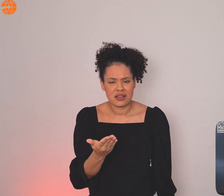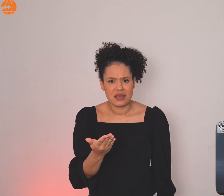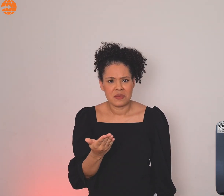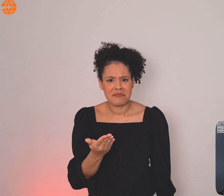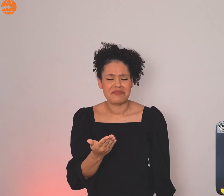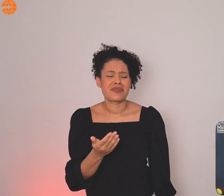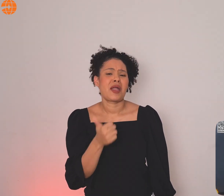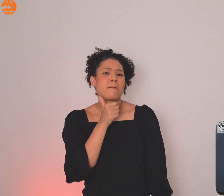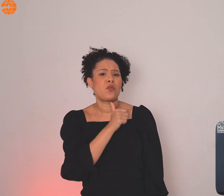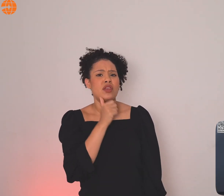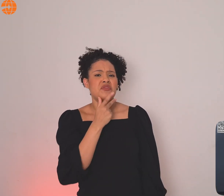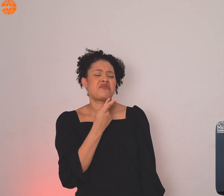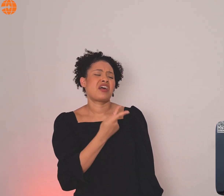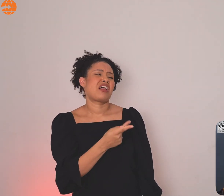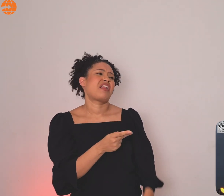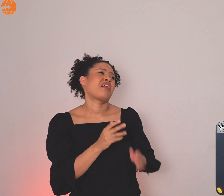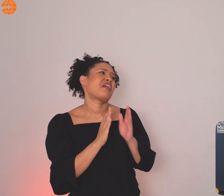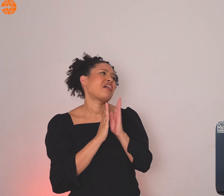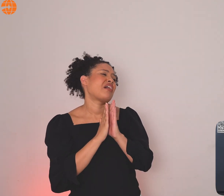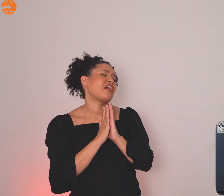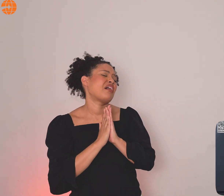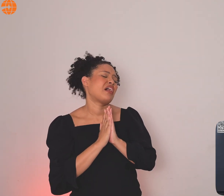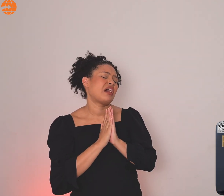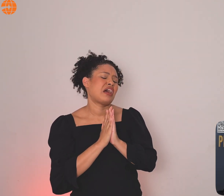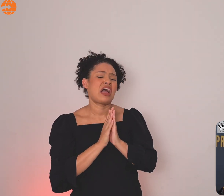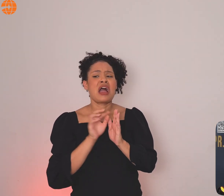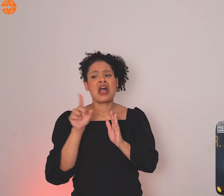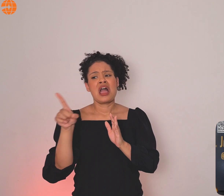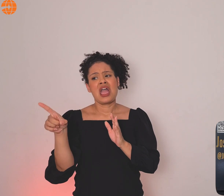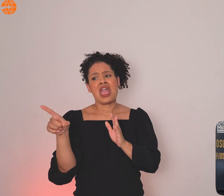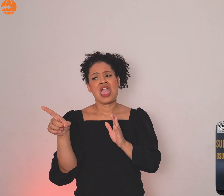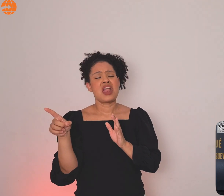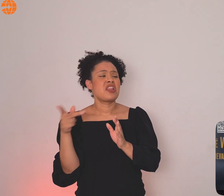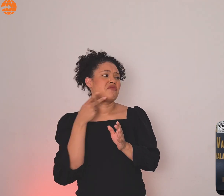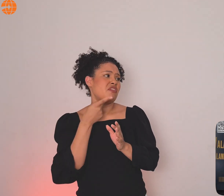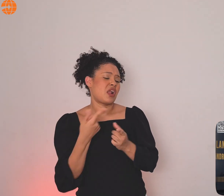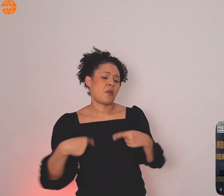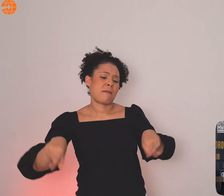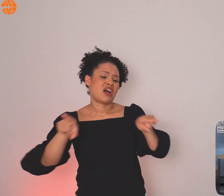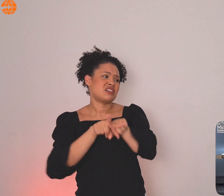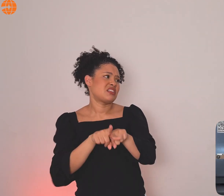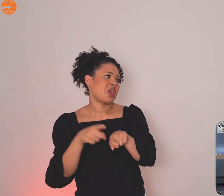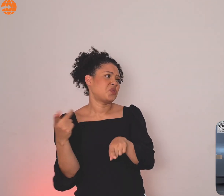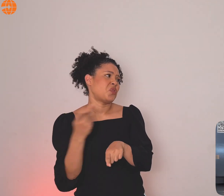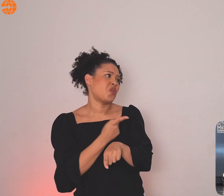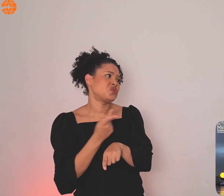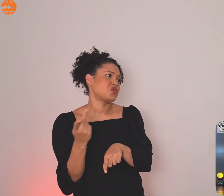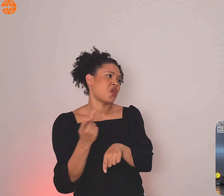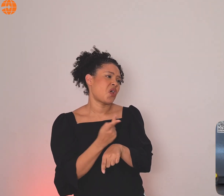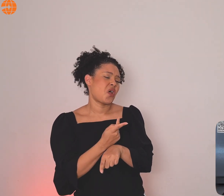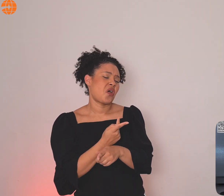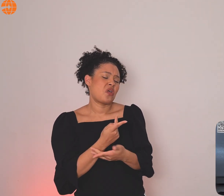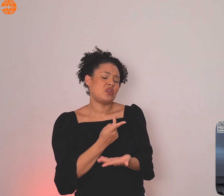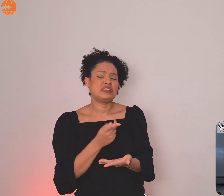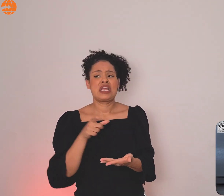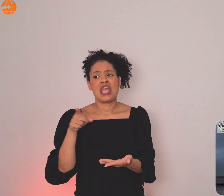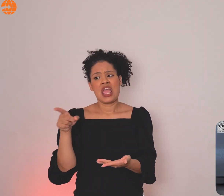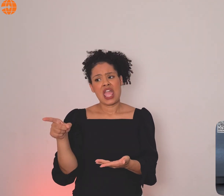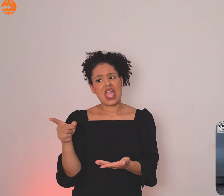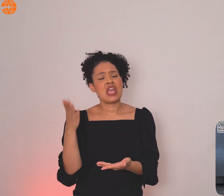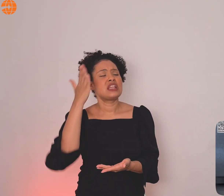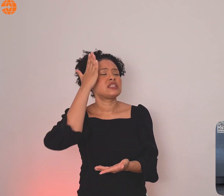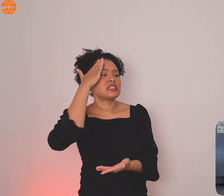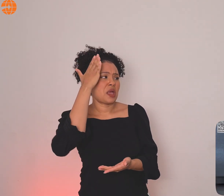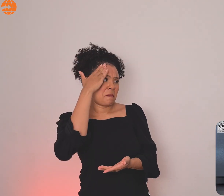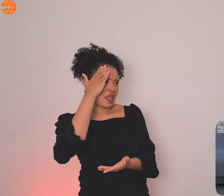O fulano falou que ia fazer sociedade comigo. A gente, poxa, ele tem tanto know-how nessa